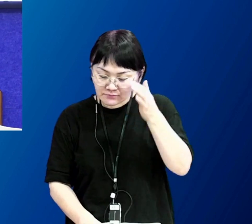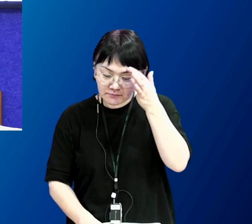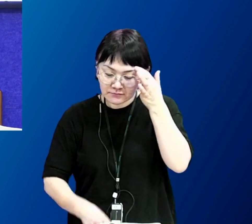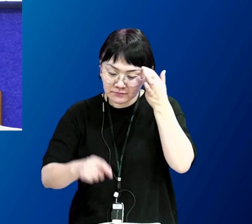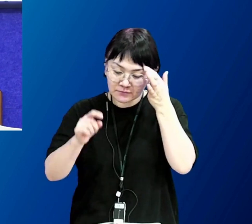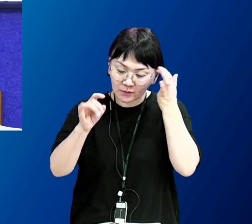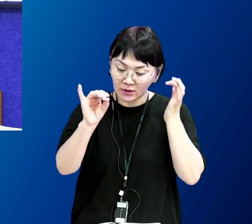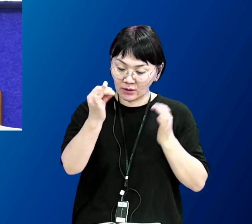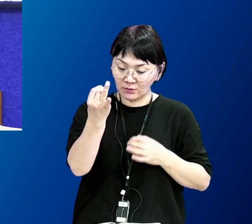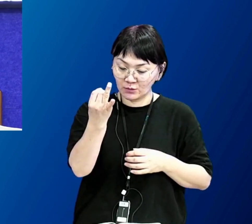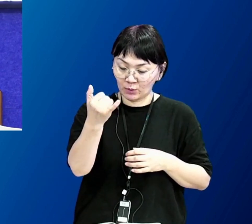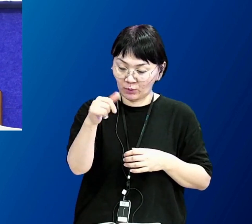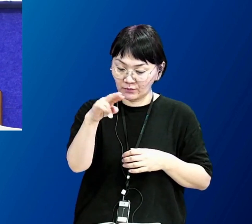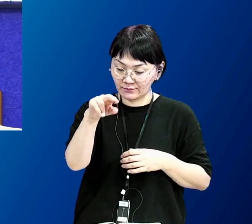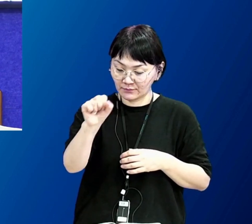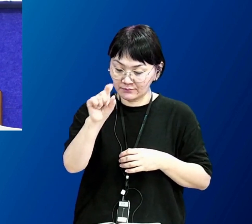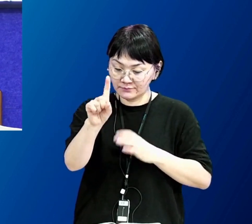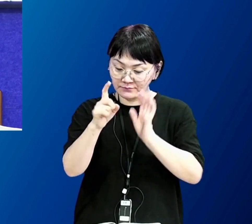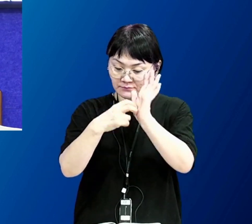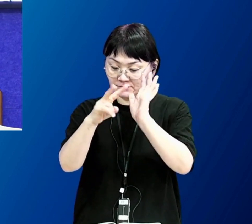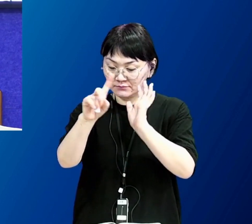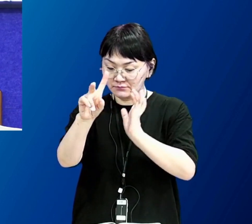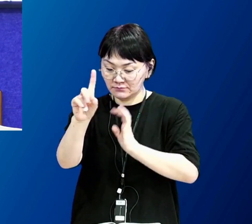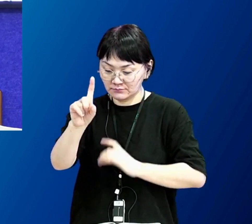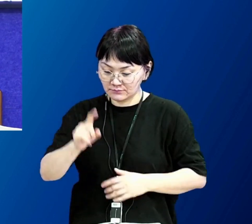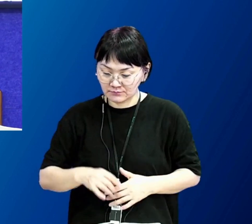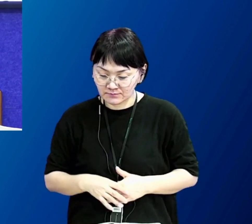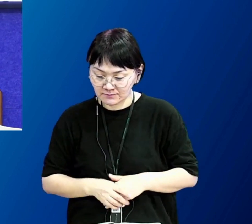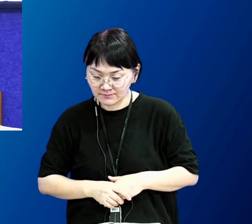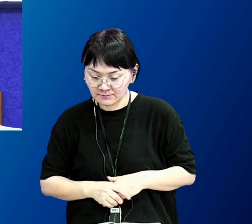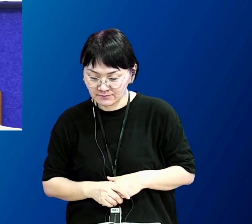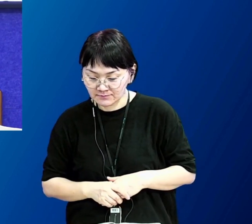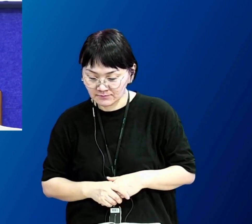Юуда 1:21.